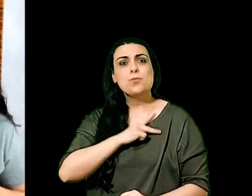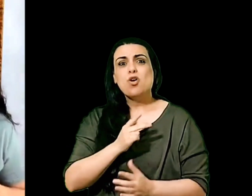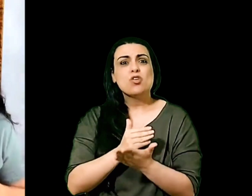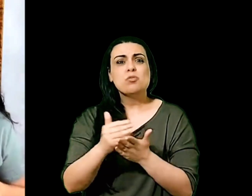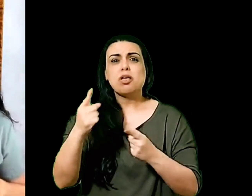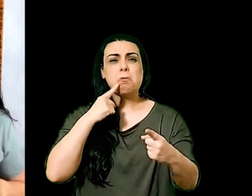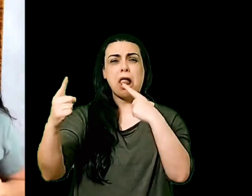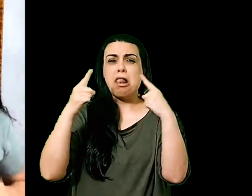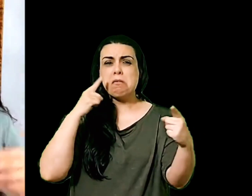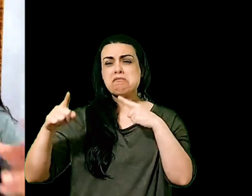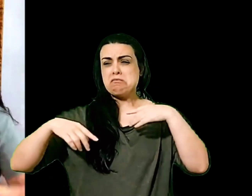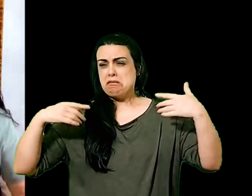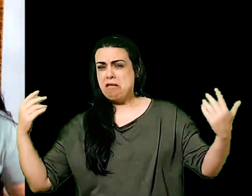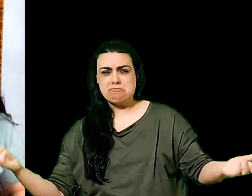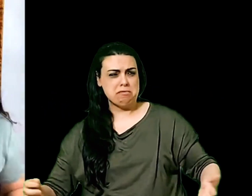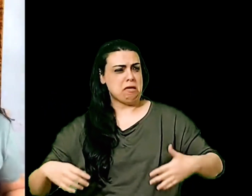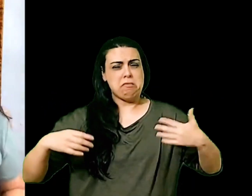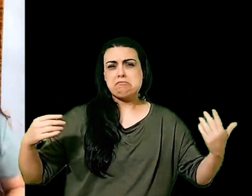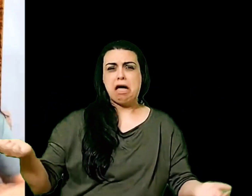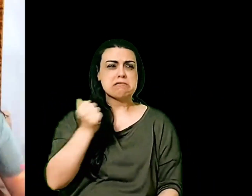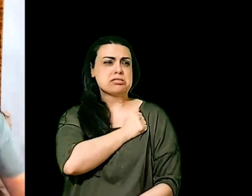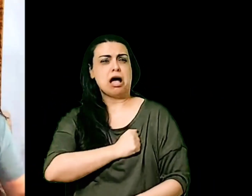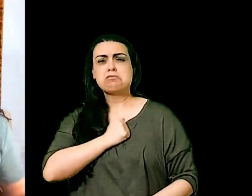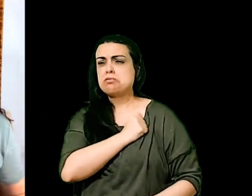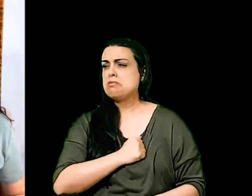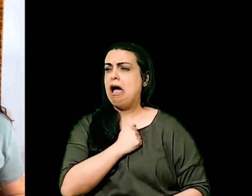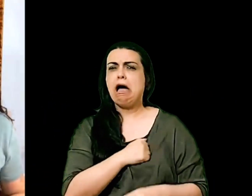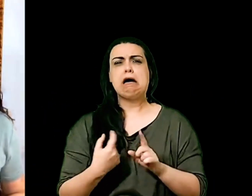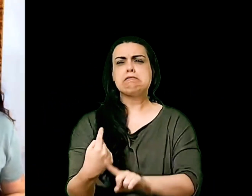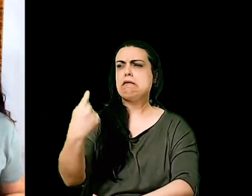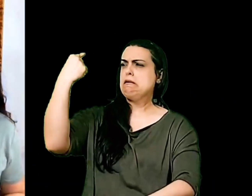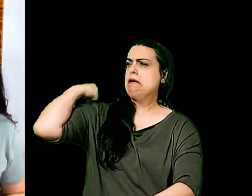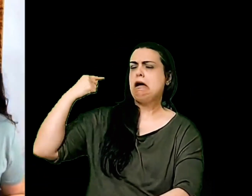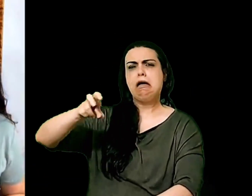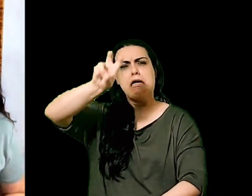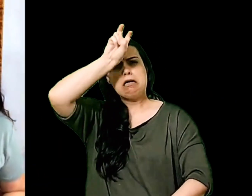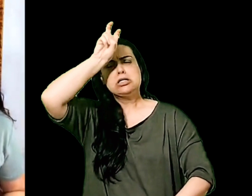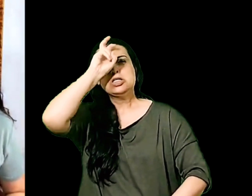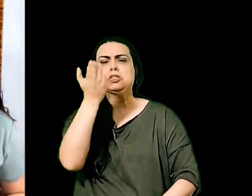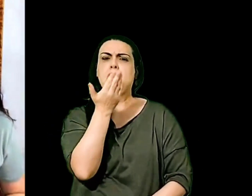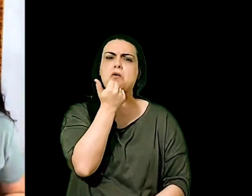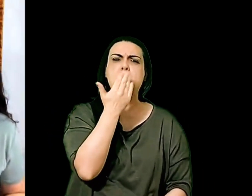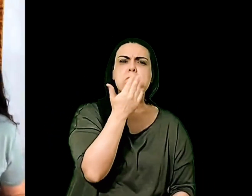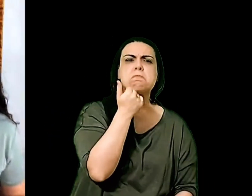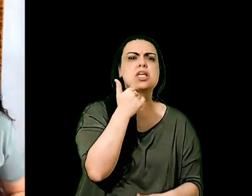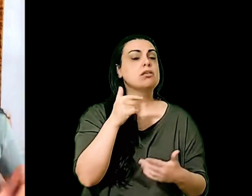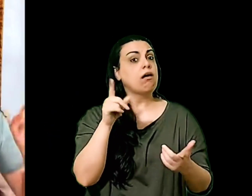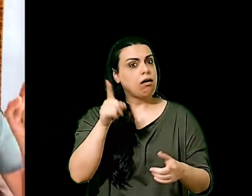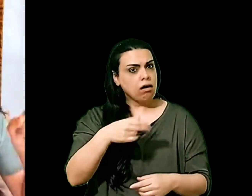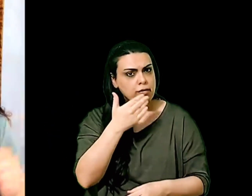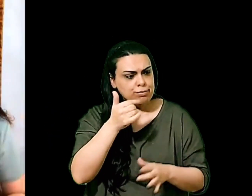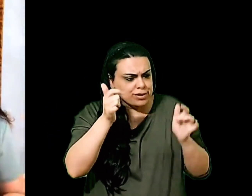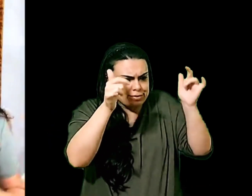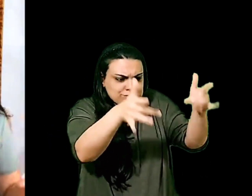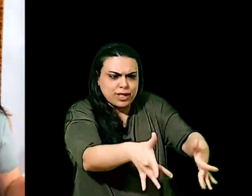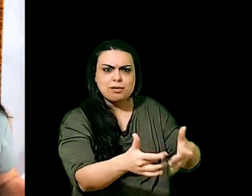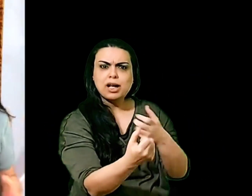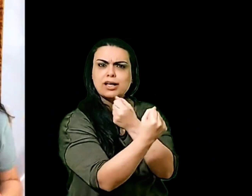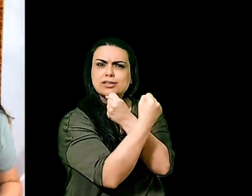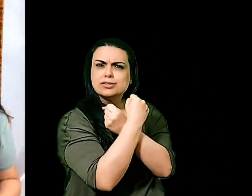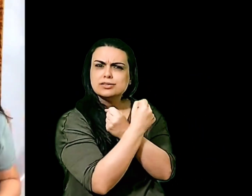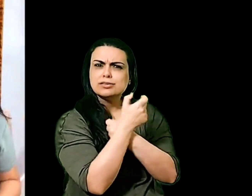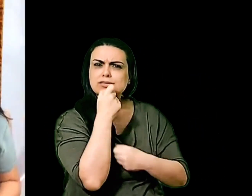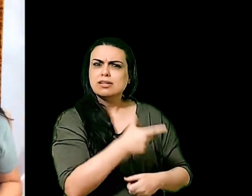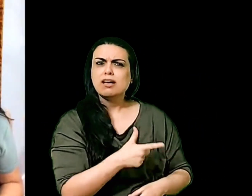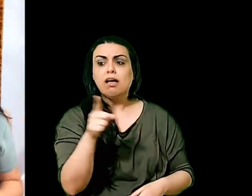murmurar e a reclamar, tendo saudade das panelas, que na verdade o que tinham nelas era resto daquilo que eles comiam. Era uma comida